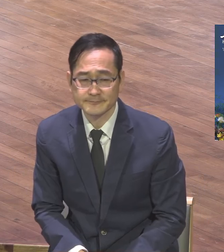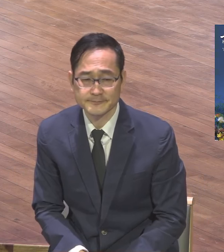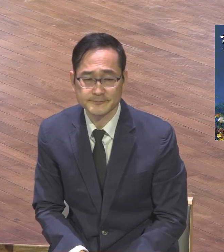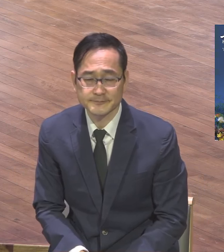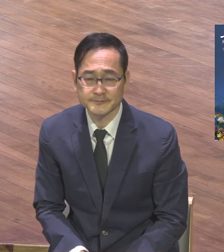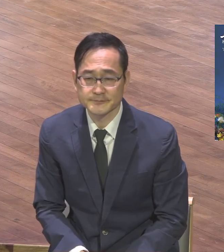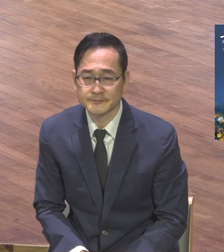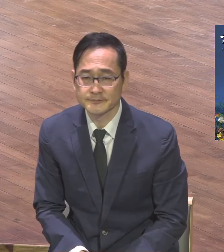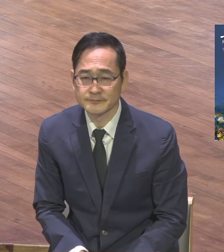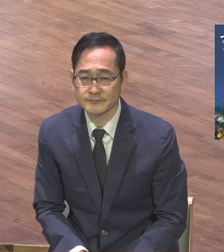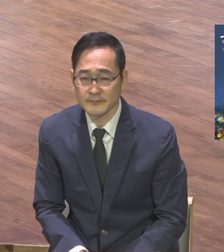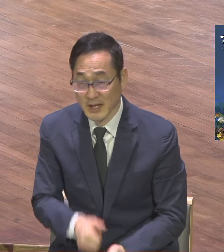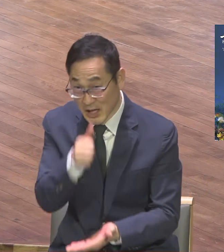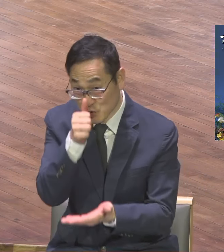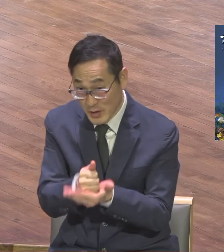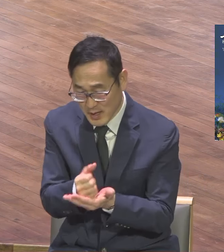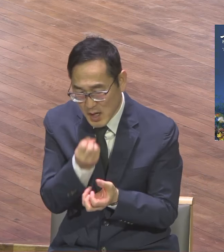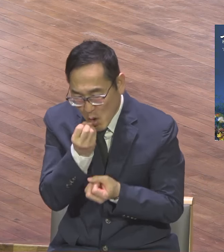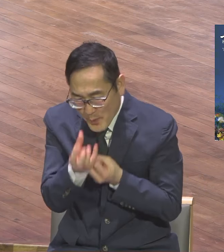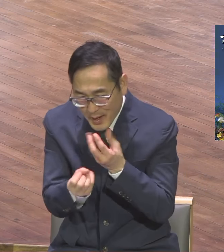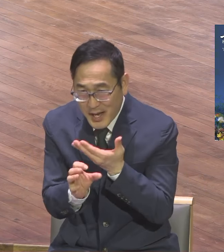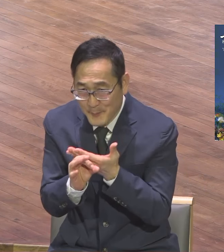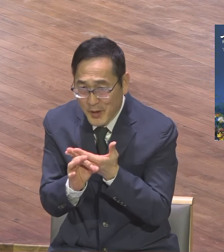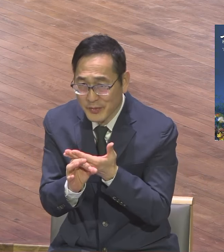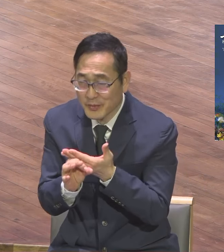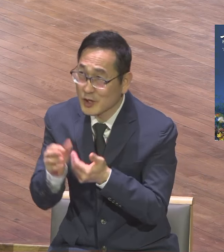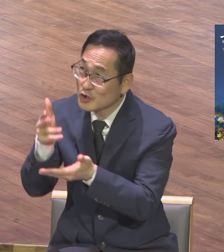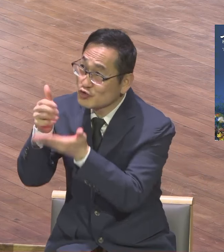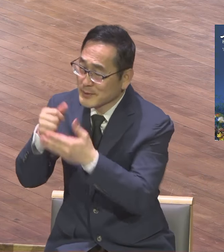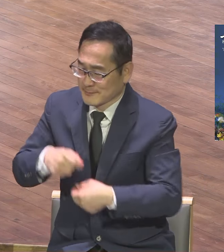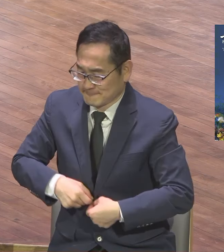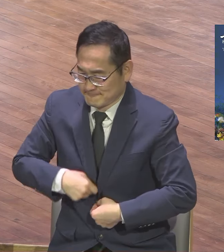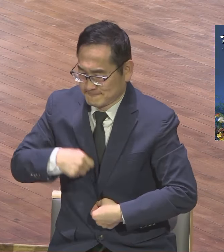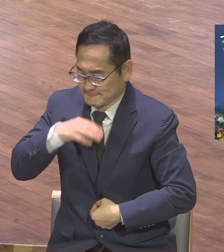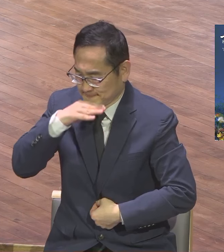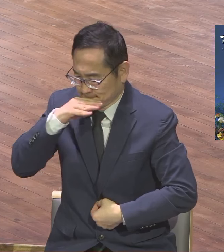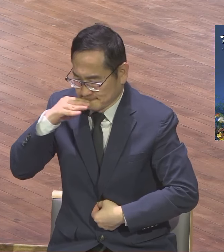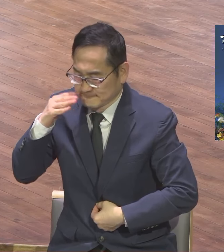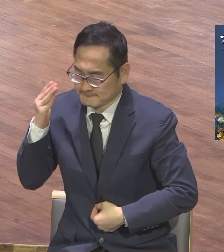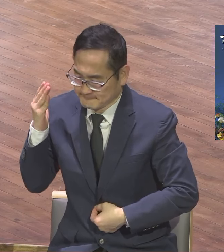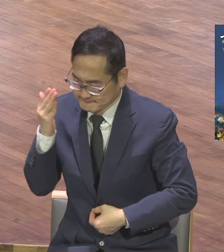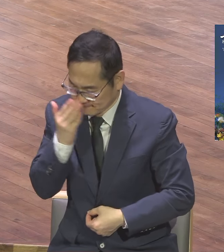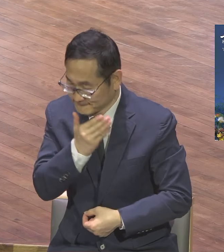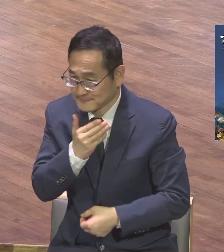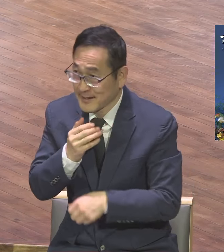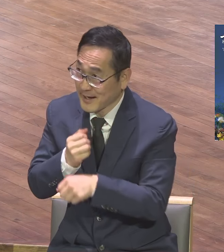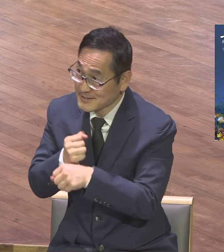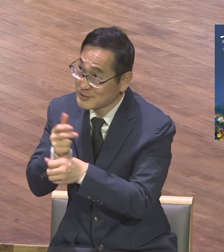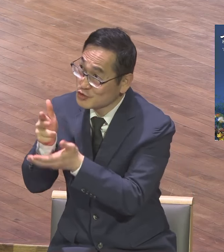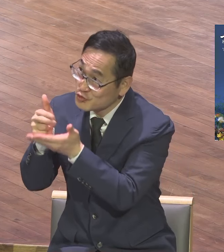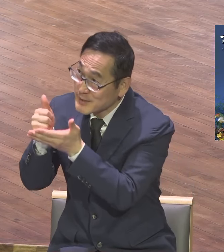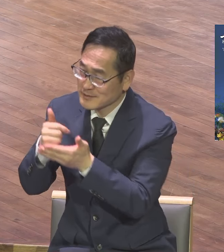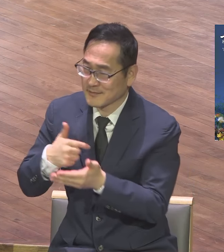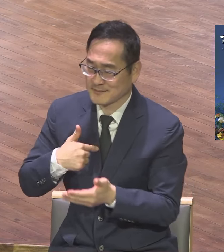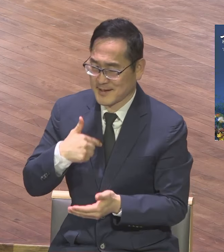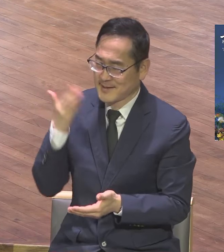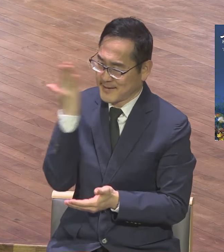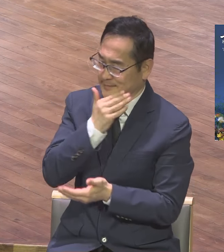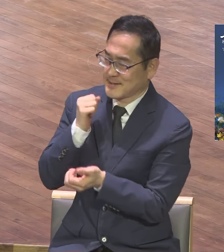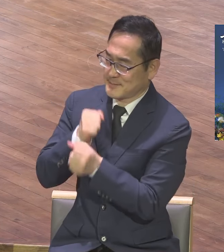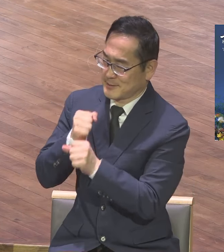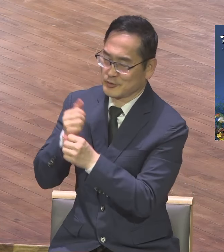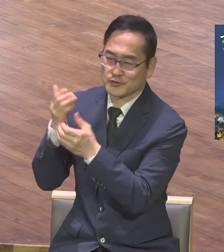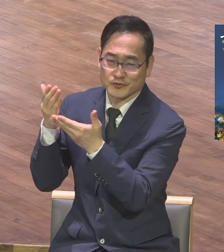우리가 만일 죄를 자백하면 저는 미쁘시오로사 우리 죄를 사하시며 모든 불의에서 깨끗게 하실 것이요.